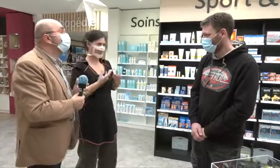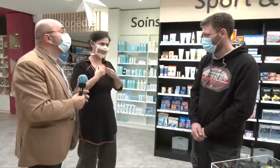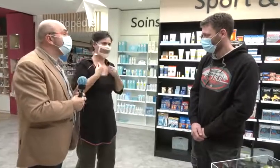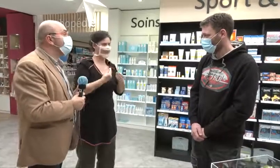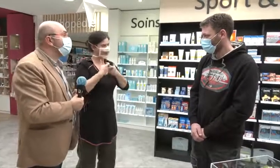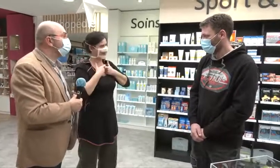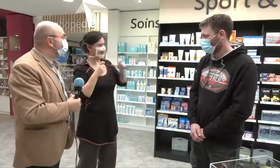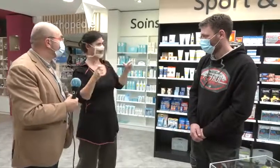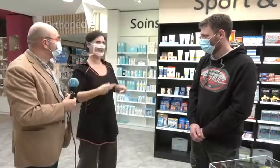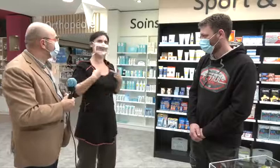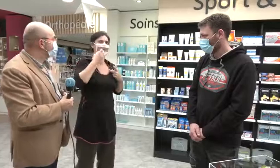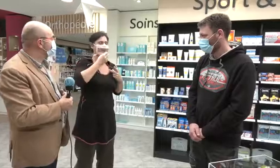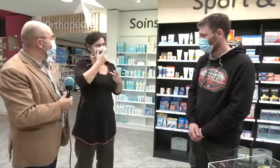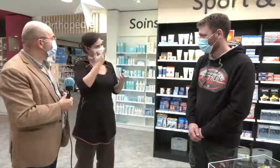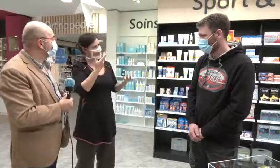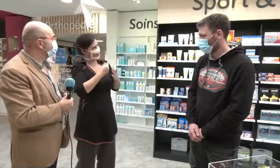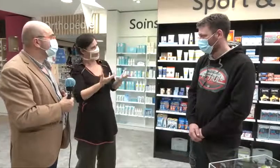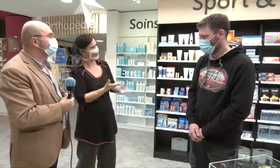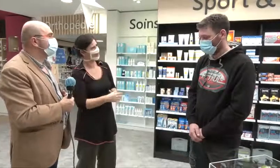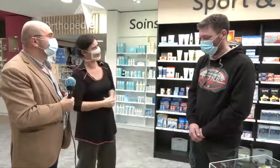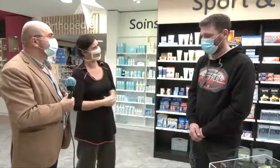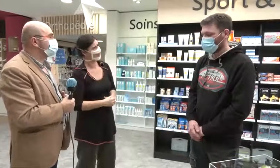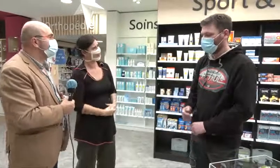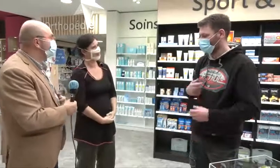votre vie de tous les jours ?